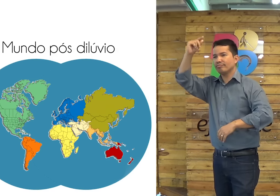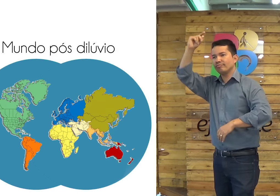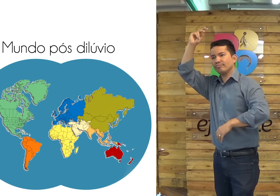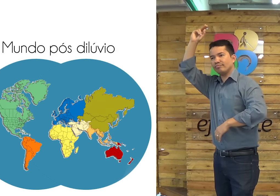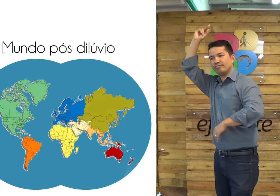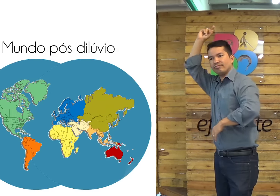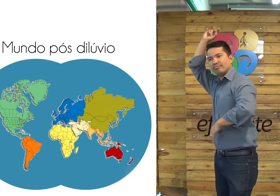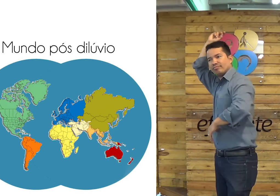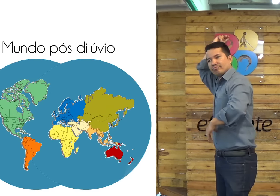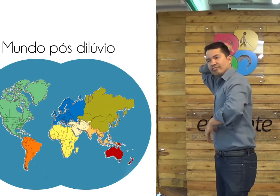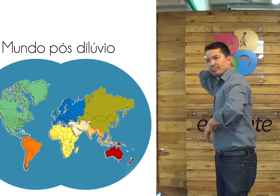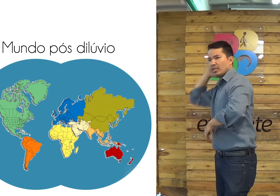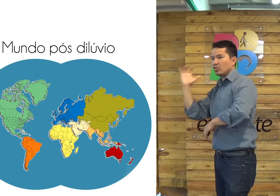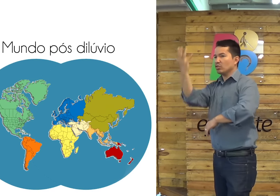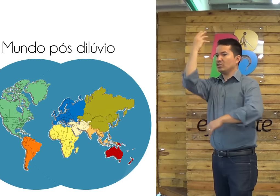diluo viu o que aconteceu